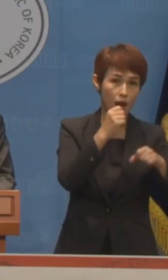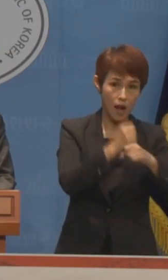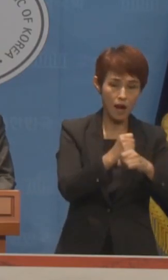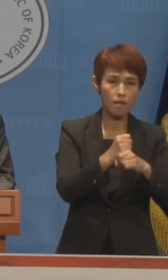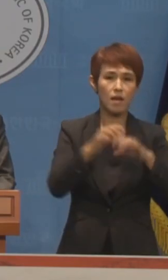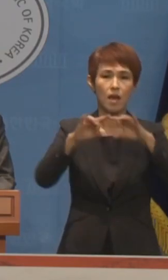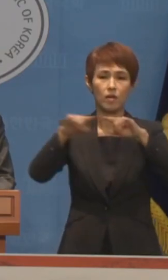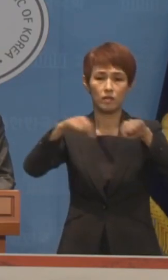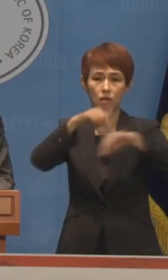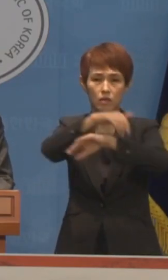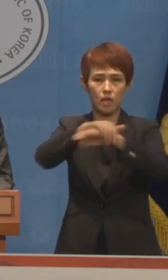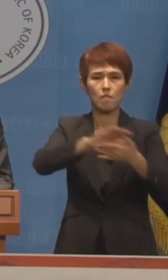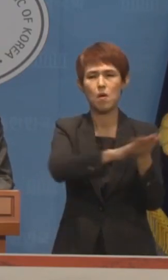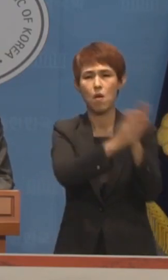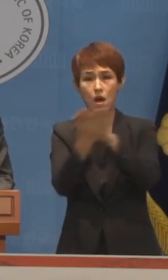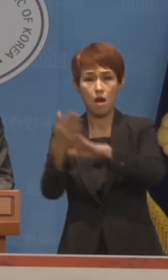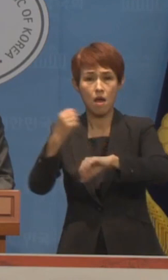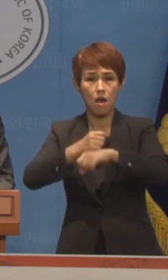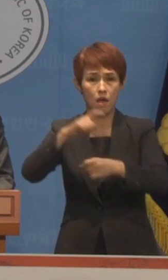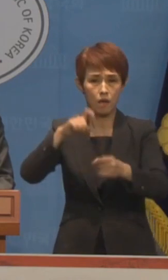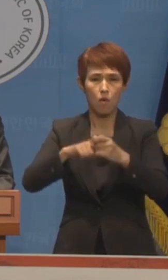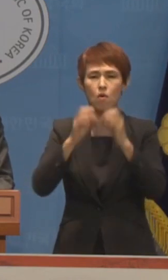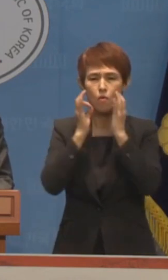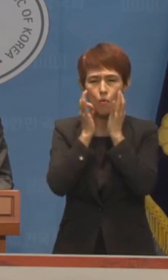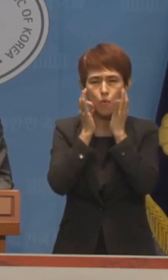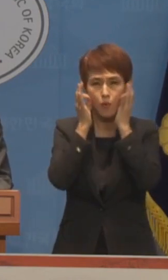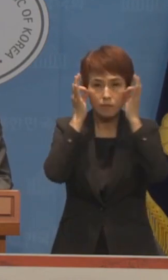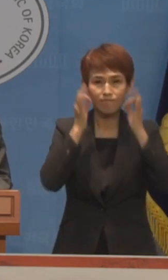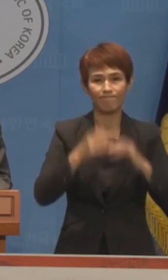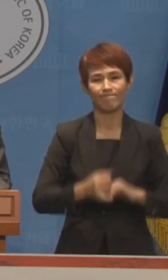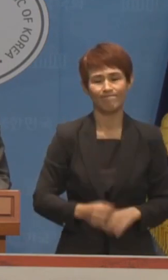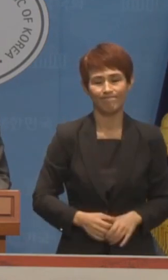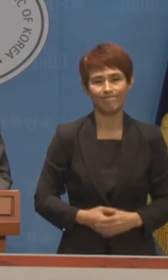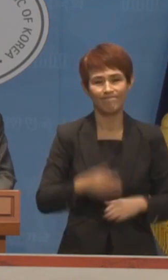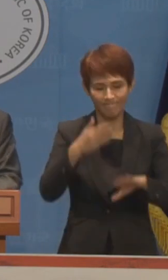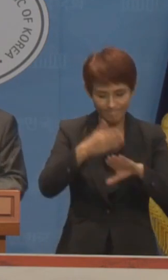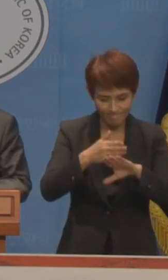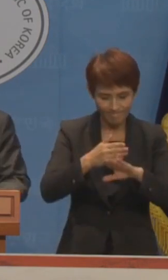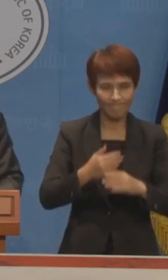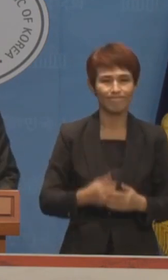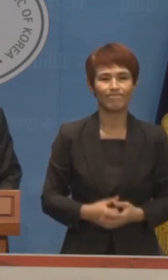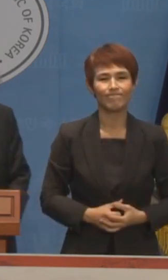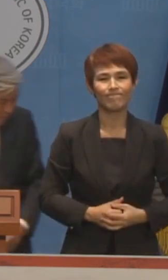에너지 정책의 변화를 이끌어내도록 최선을 다하겠습니다. 감사합니다.